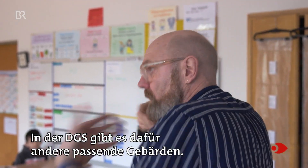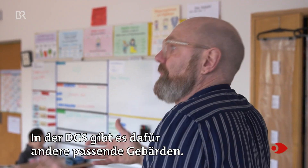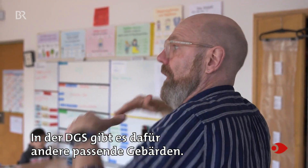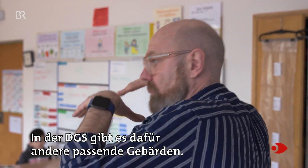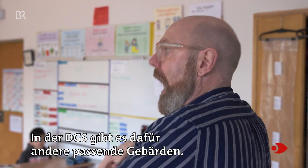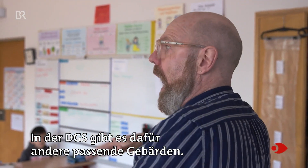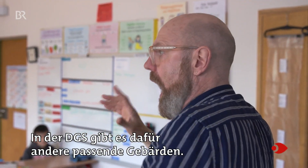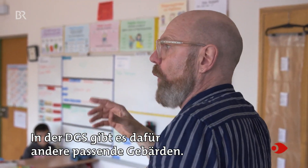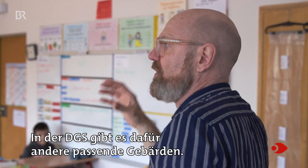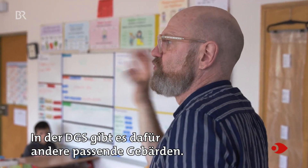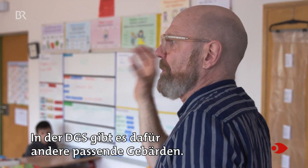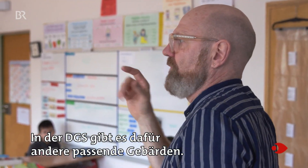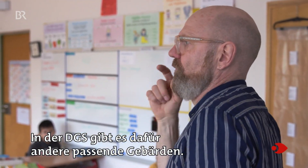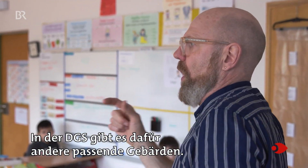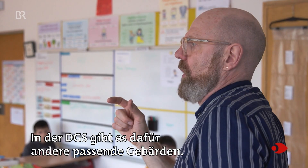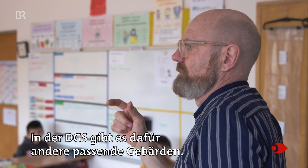DGS gibt es dafür andere passende Gebärden.